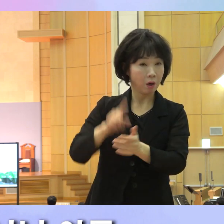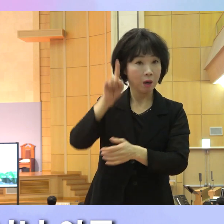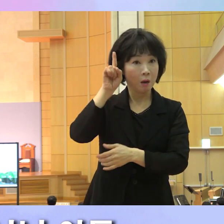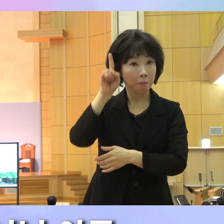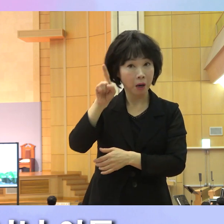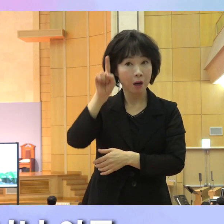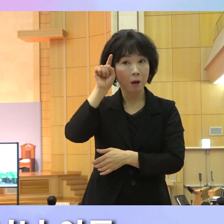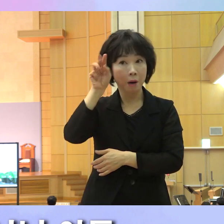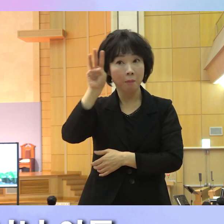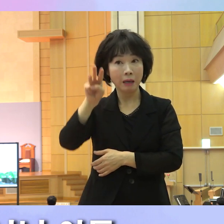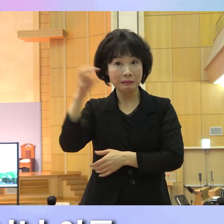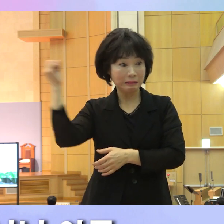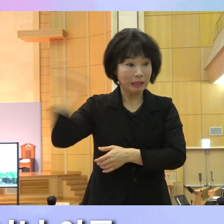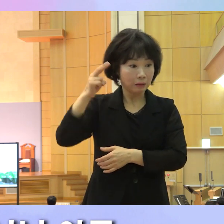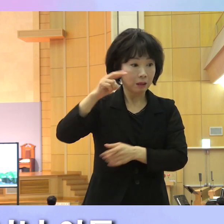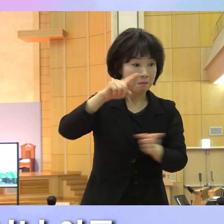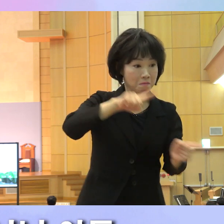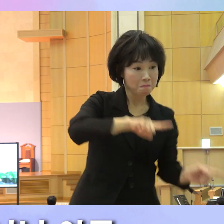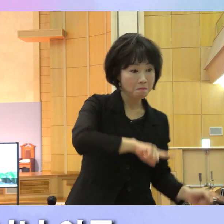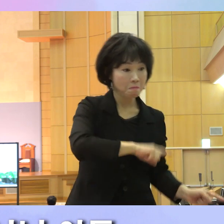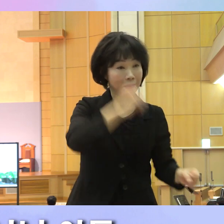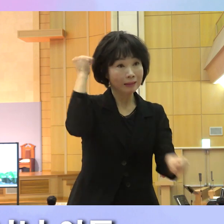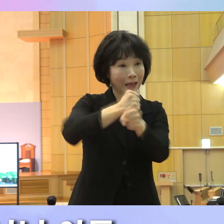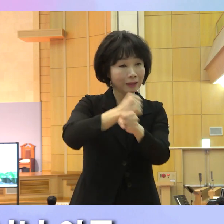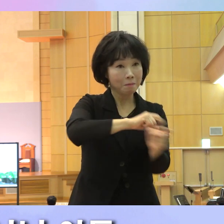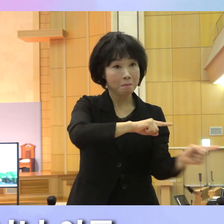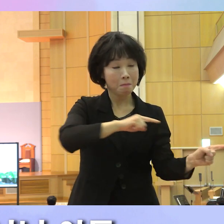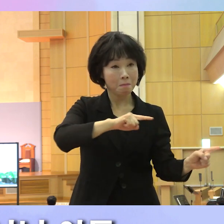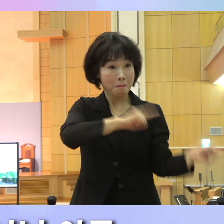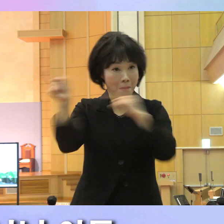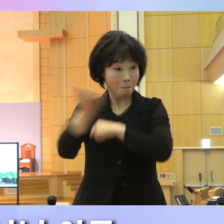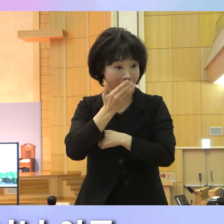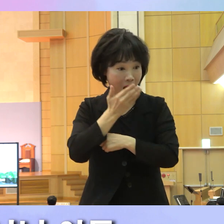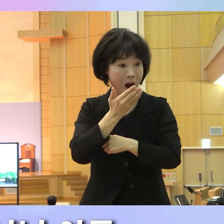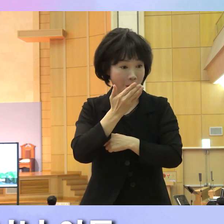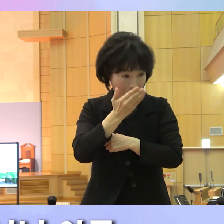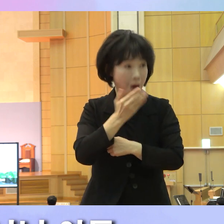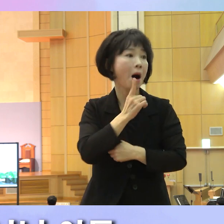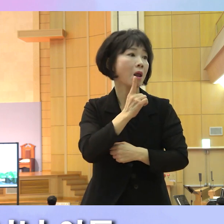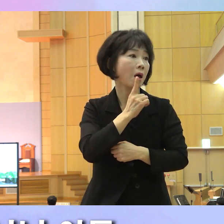성전을 헐고 사흘에 지을 수 있다 하더라 하니,